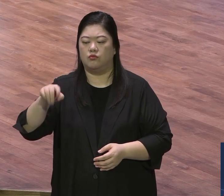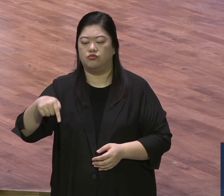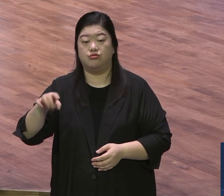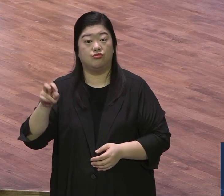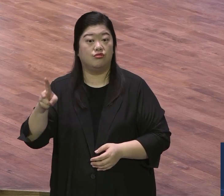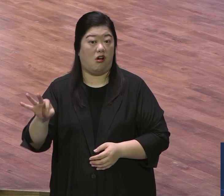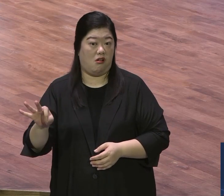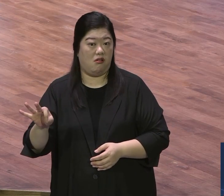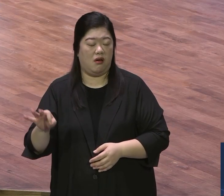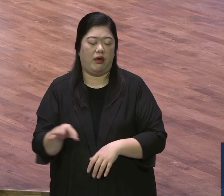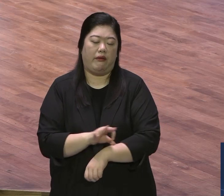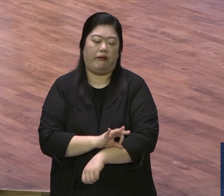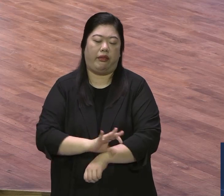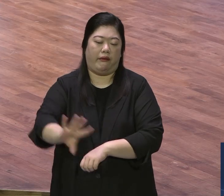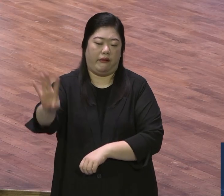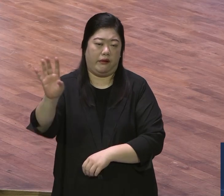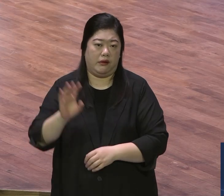어영부용